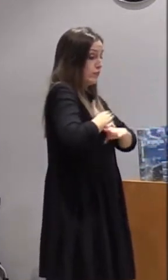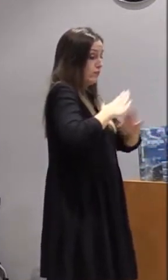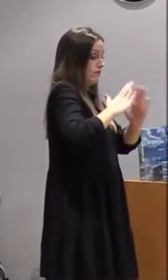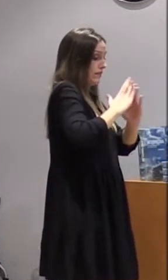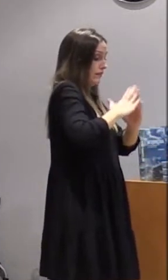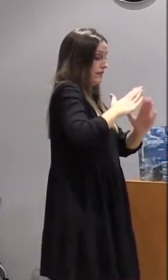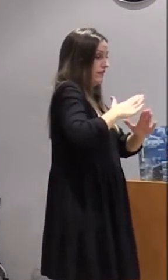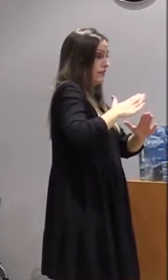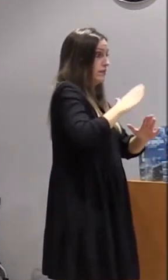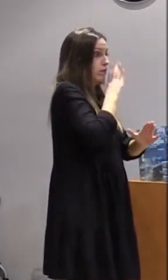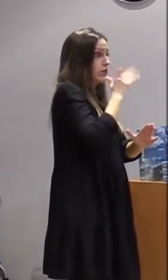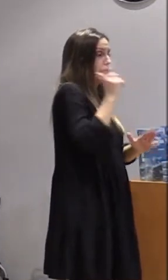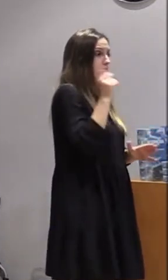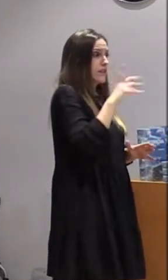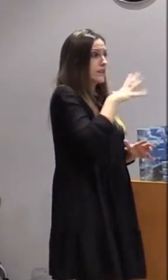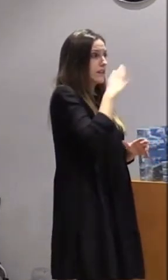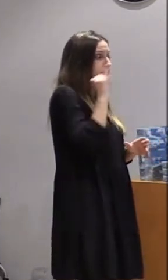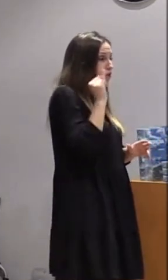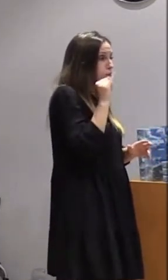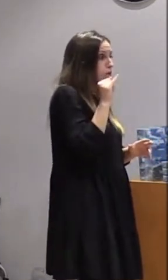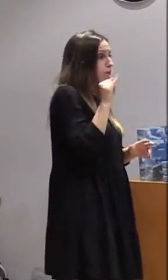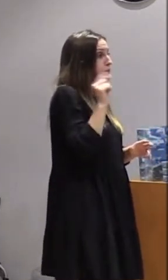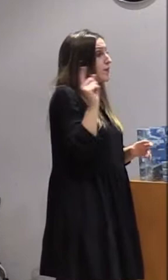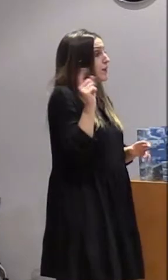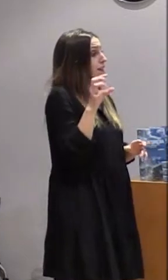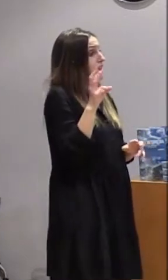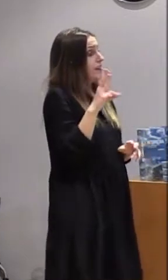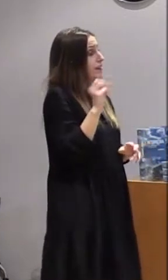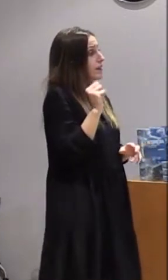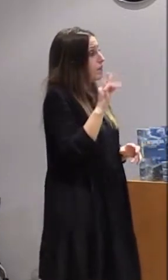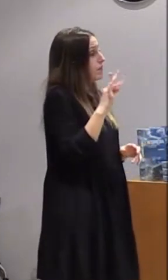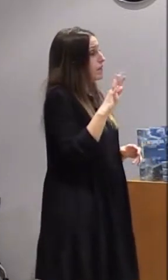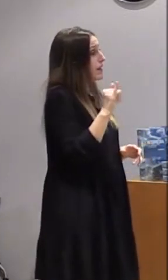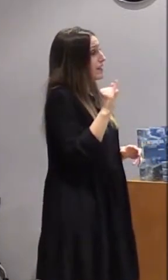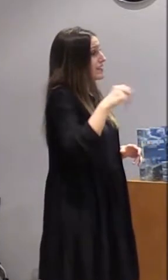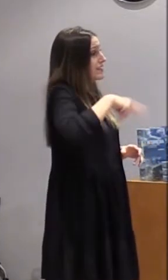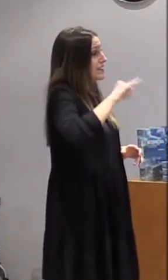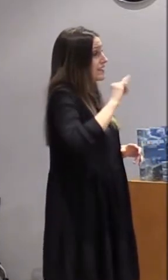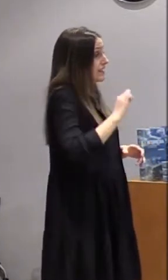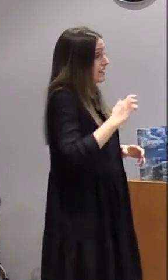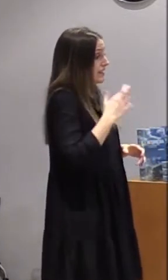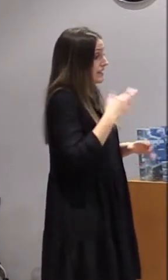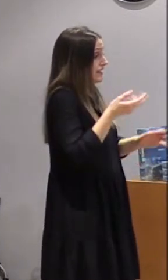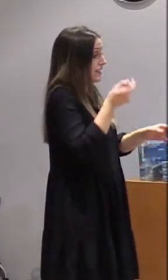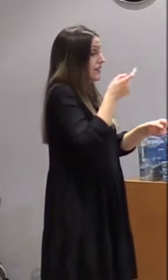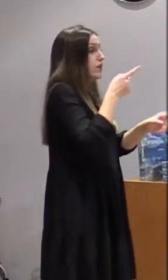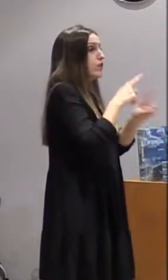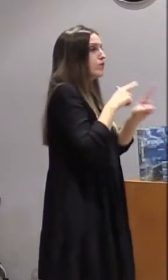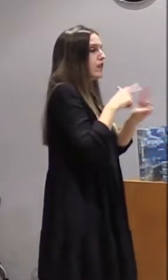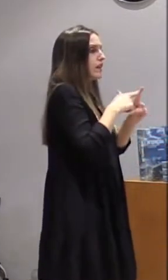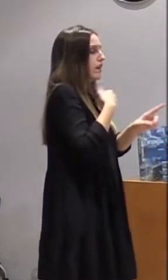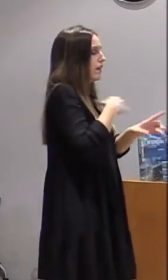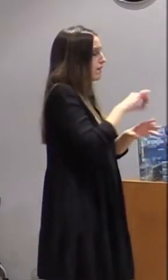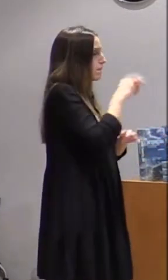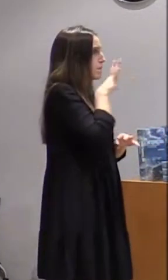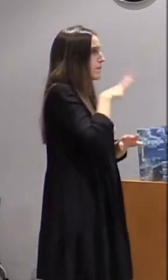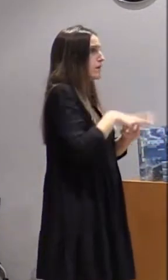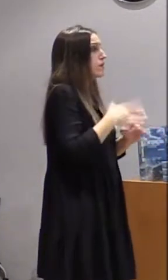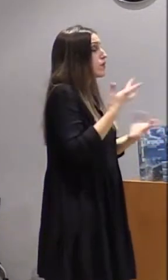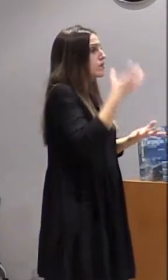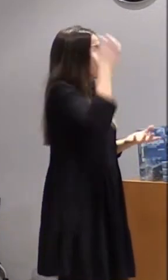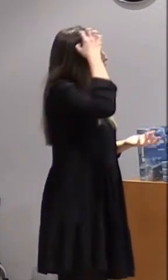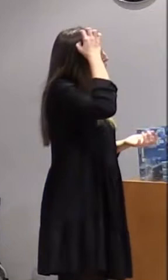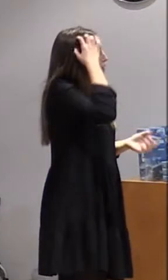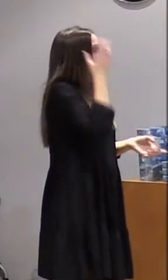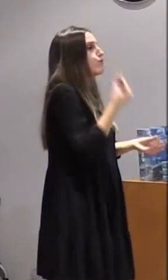ese azul que Patinir introducía en su cielo le fascinó. Y claro, era un rey influyente